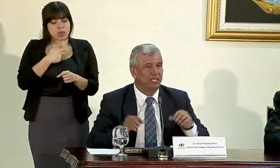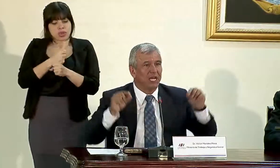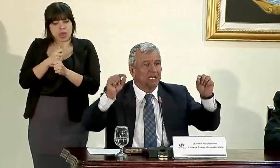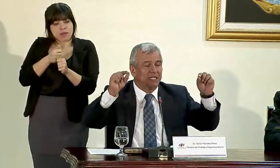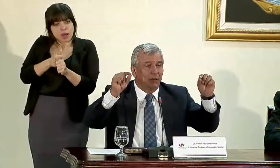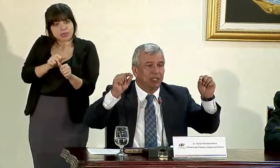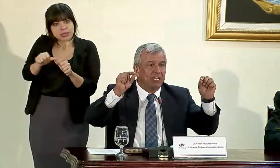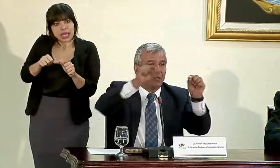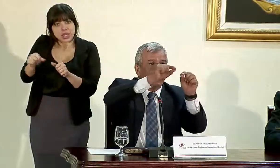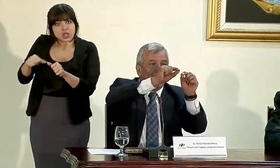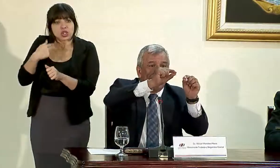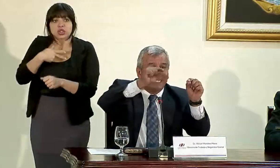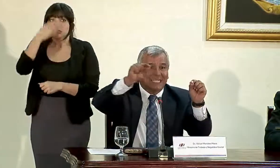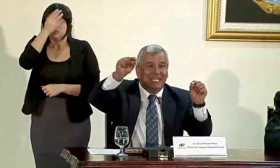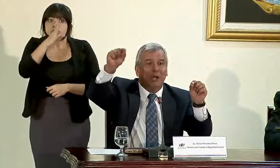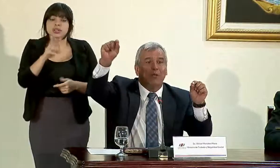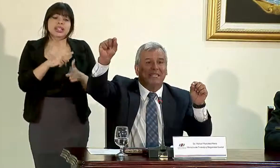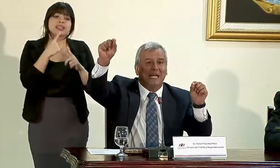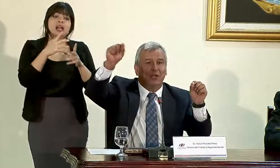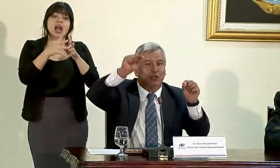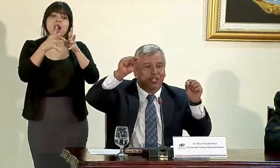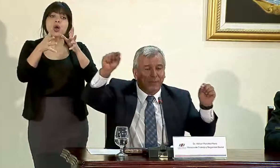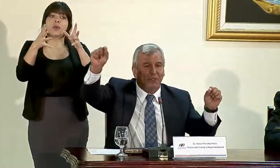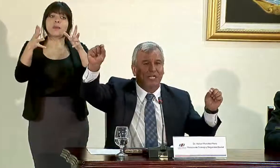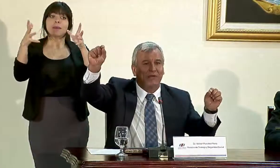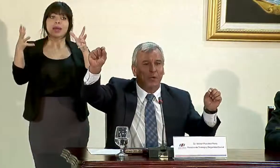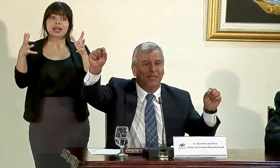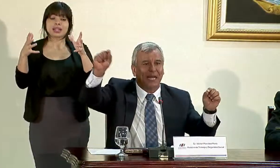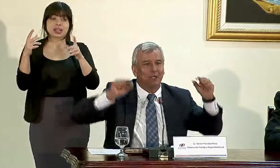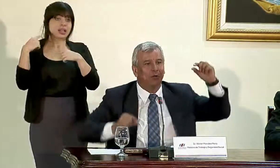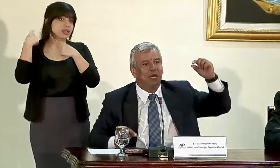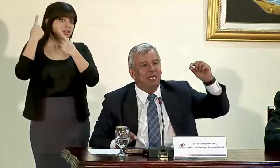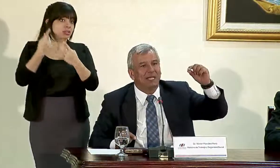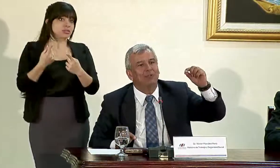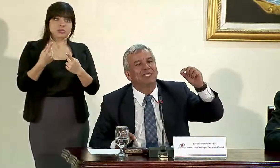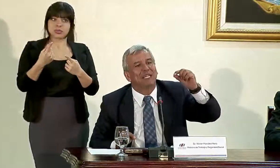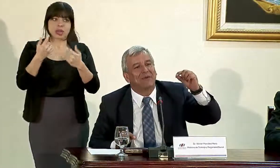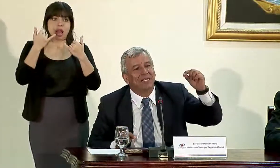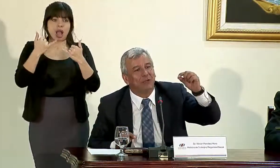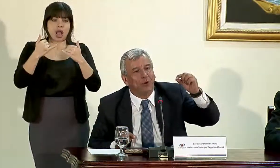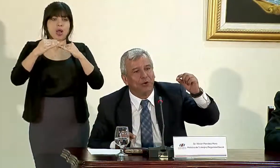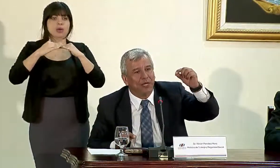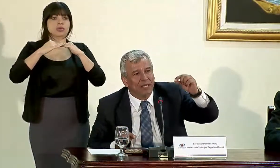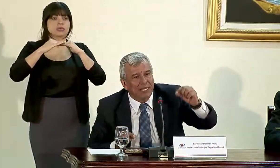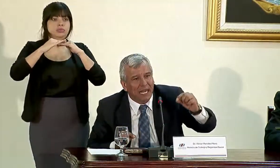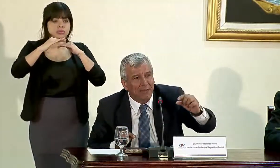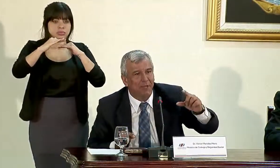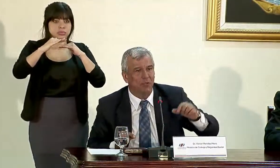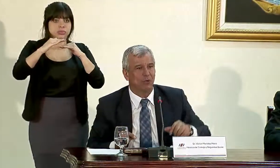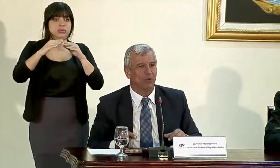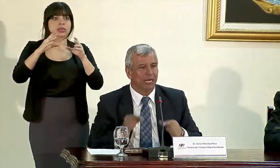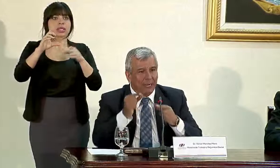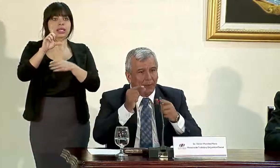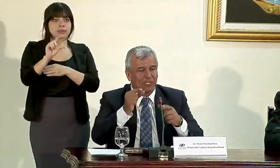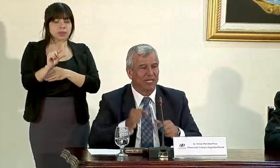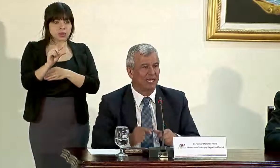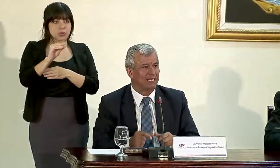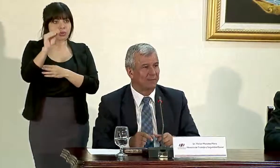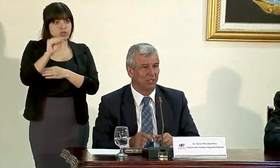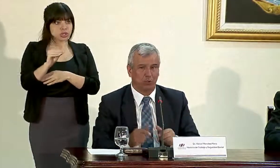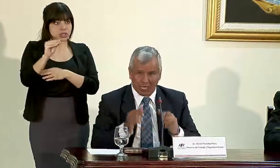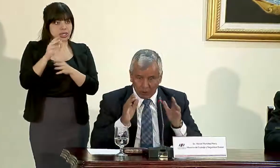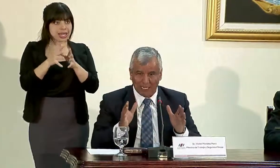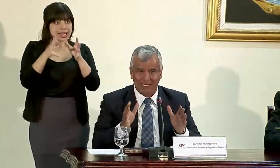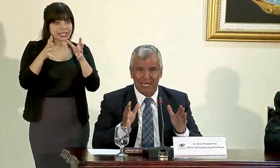los sectores. Y estamos diciendo, en vez de seguir aumentando en los términos en que venía aumentando, digamos, se estabilizó y ha disminuido el